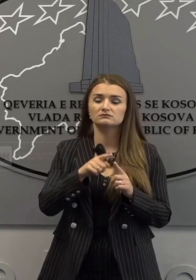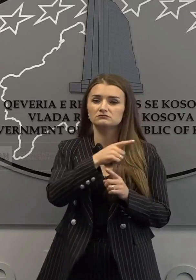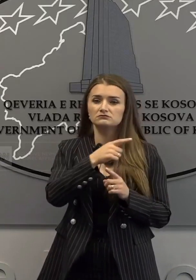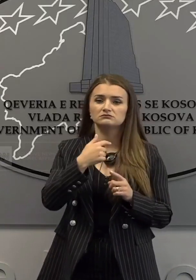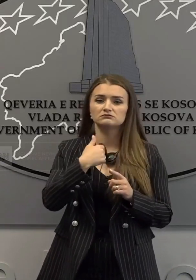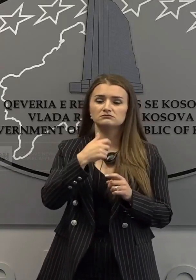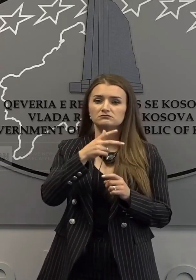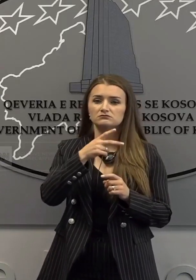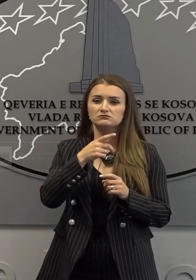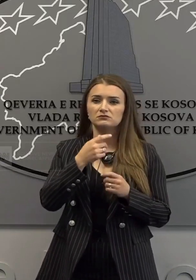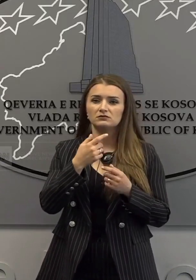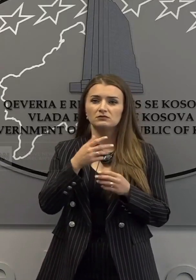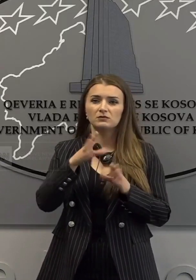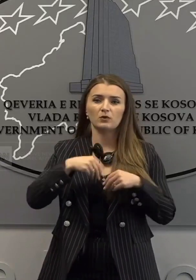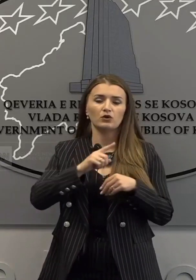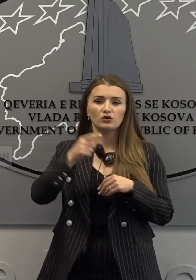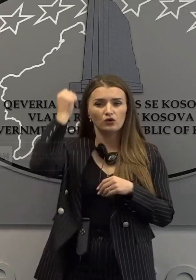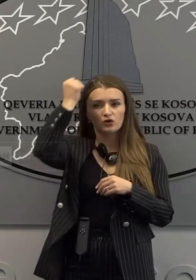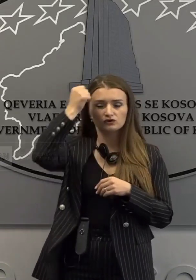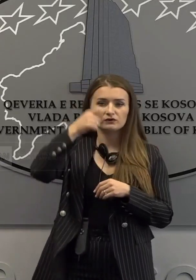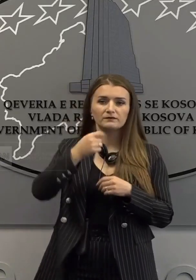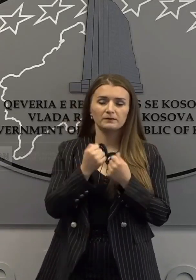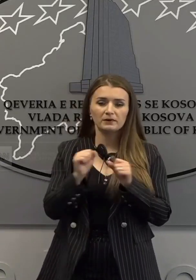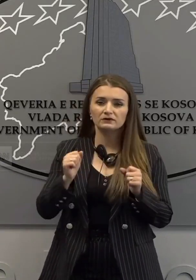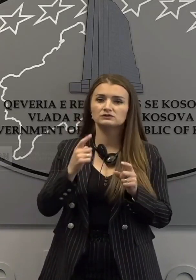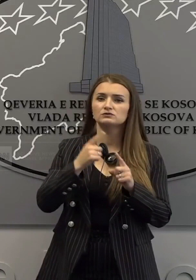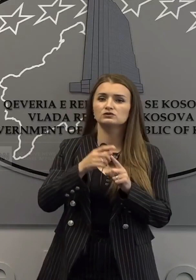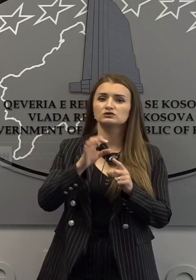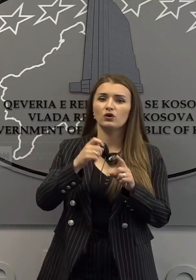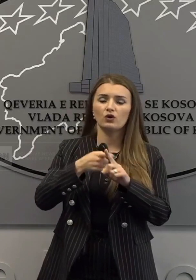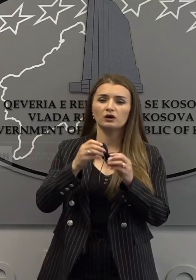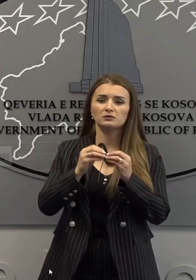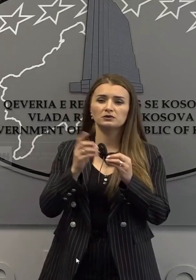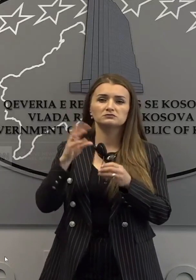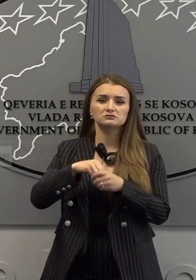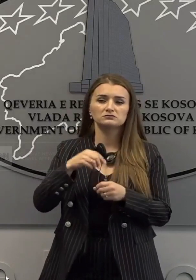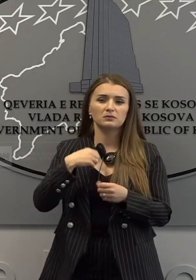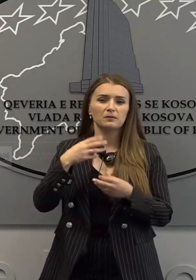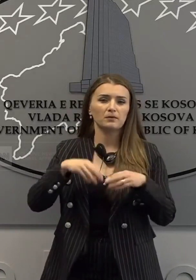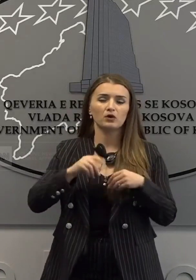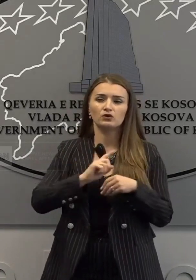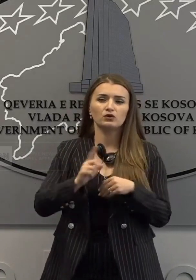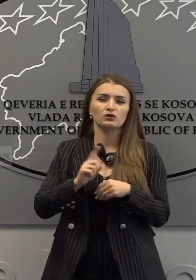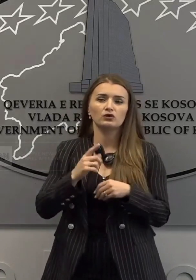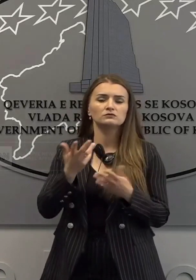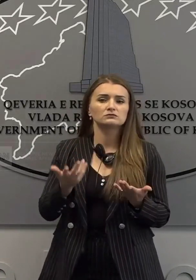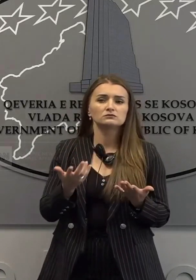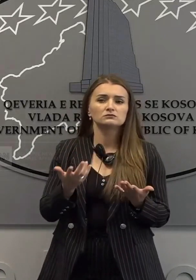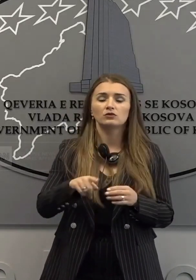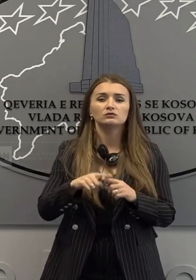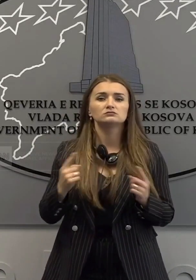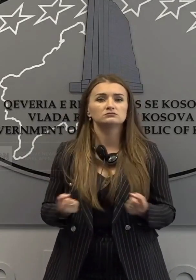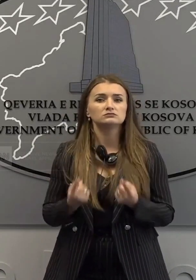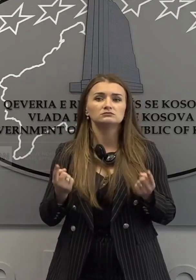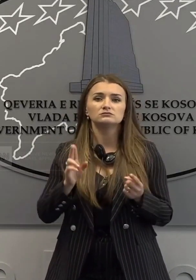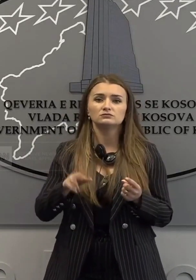kundërshtojnë pavarësinë e Kosovës, ulse në OKB dhe integritetin territorial. Atë cili është kuptimi i marrëveshjes për normalizim